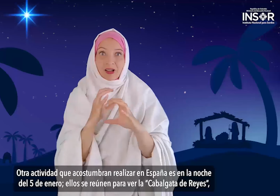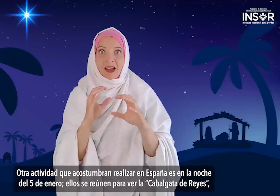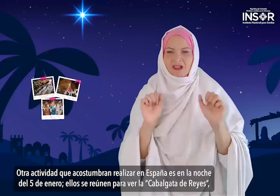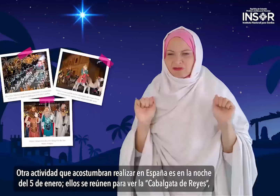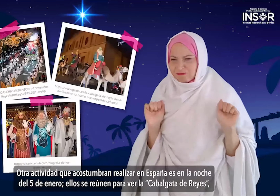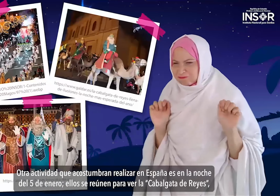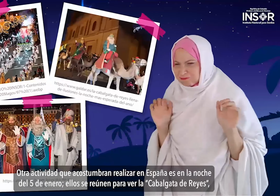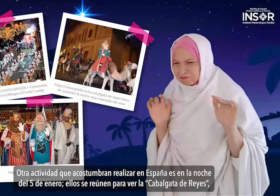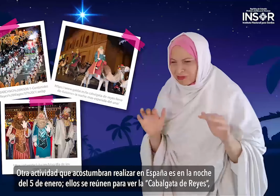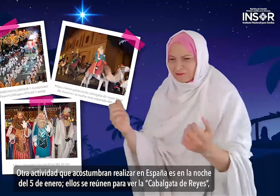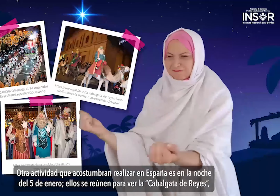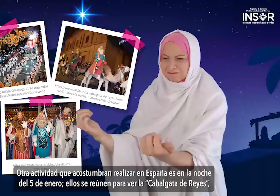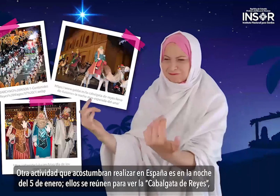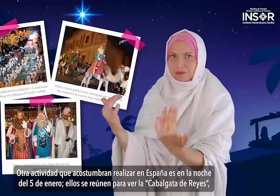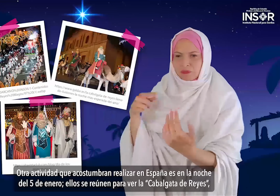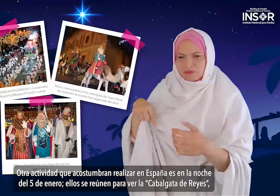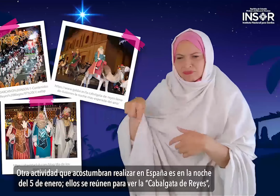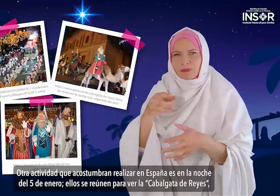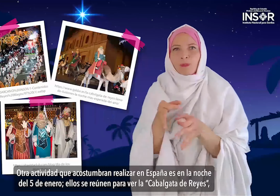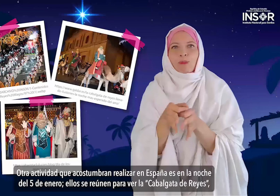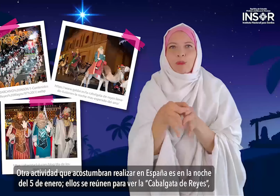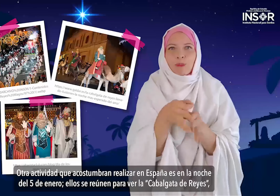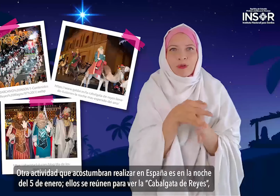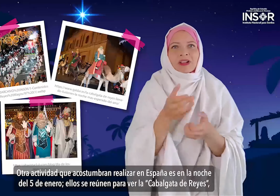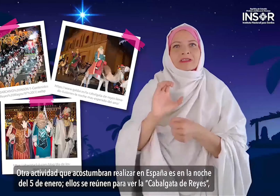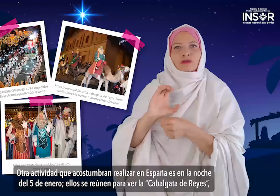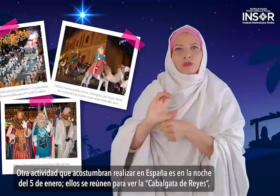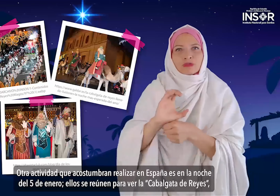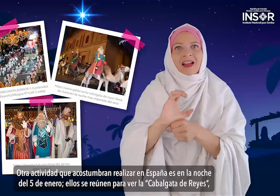Ellos se reúnen para ver la cabalgata de reyes,